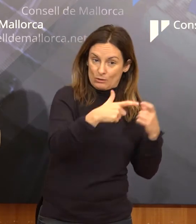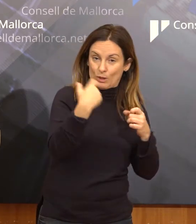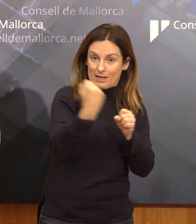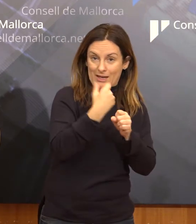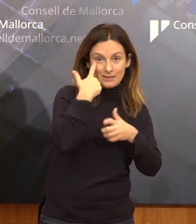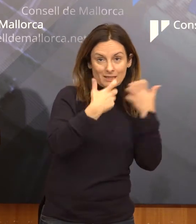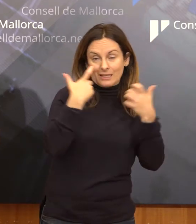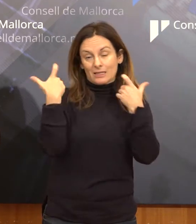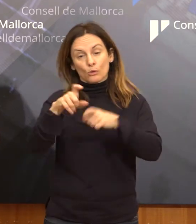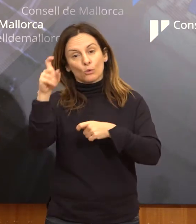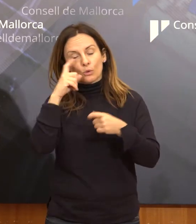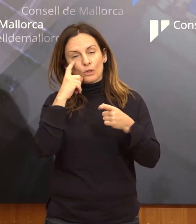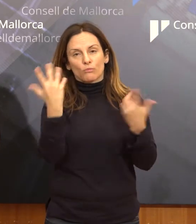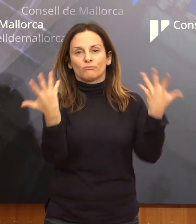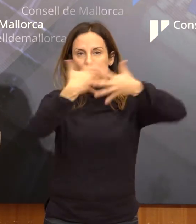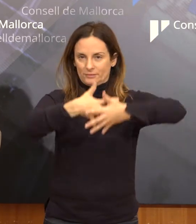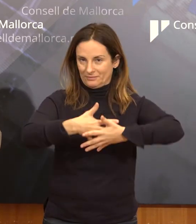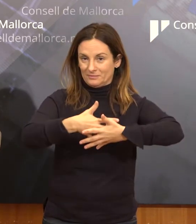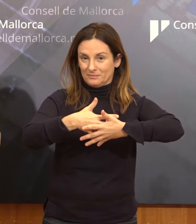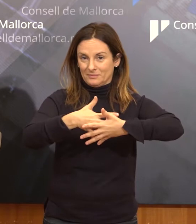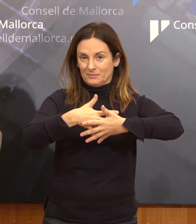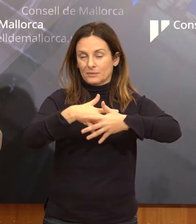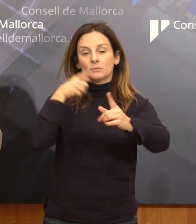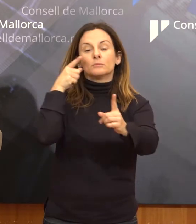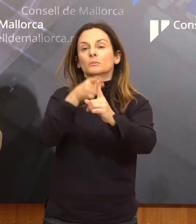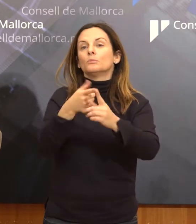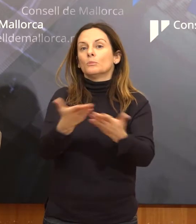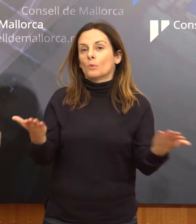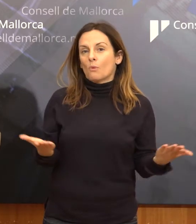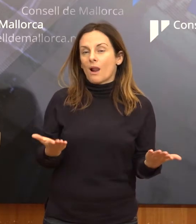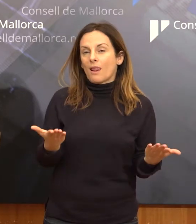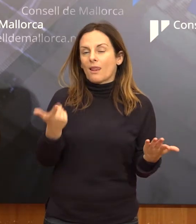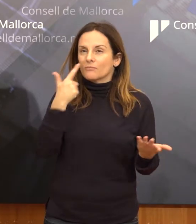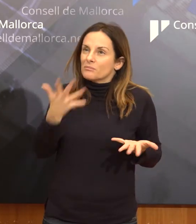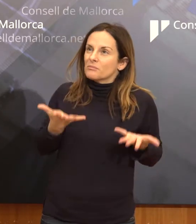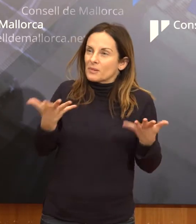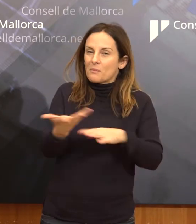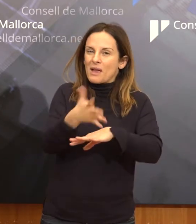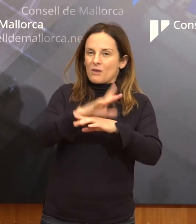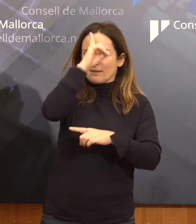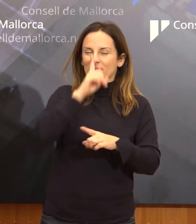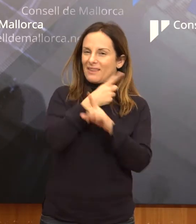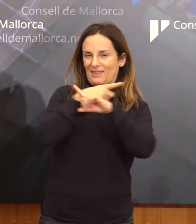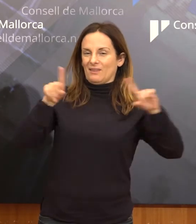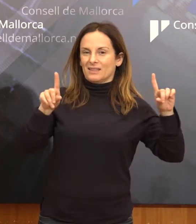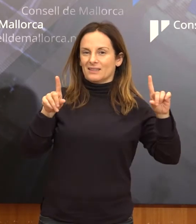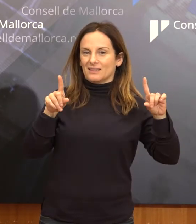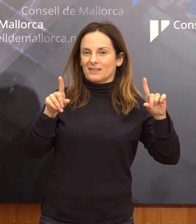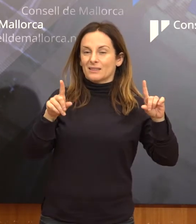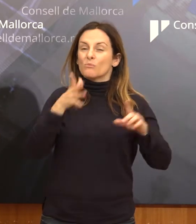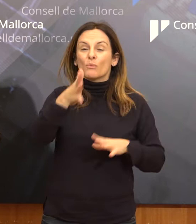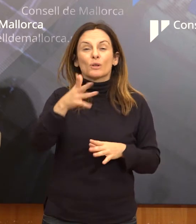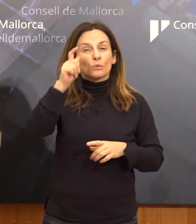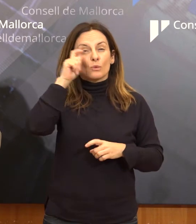yo puedo poner una marca diferente una mayor articulación bueno cultura algunas tradiciones que por aventuras de unas colecciones muy largas a la